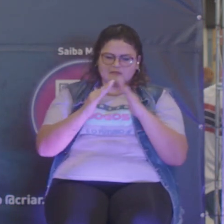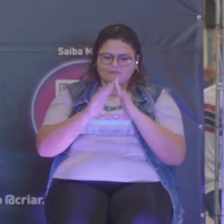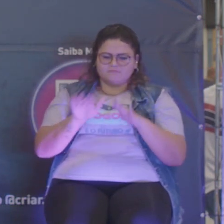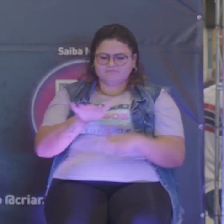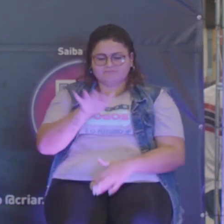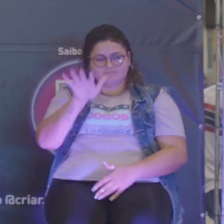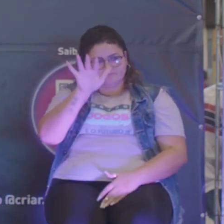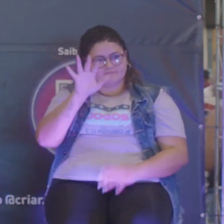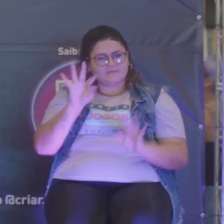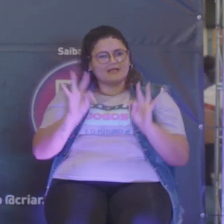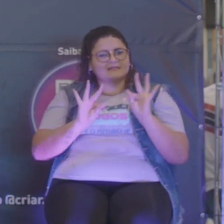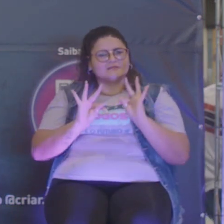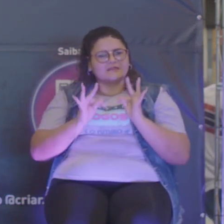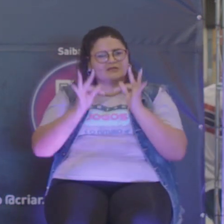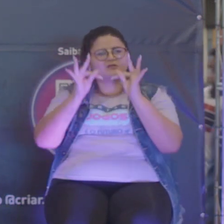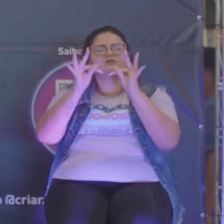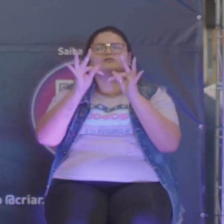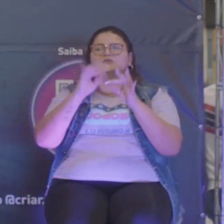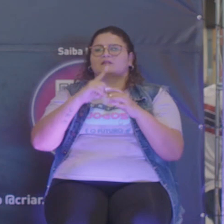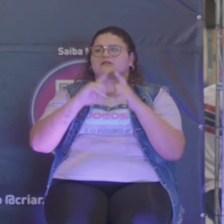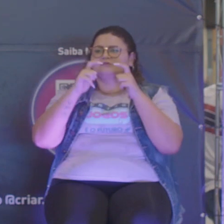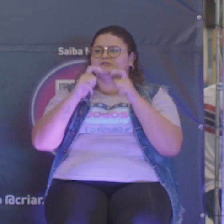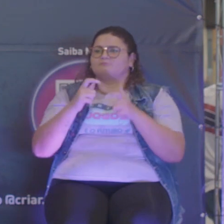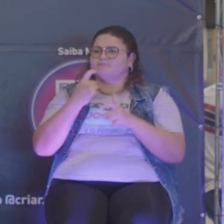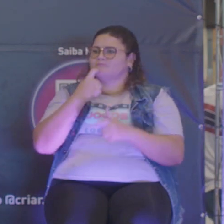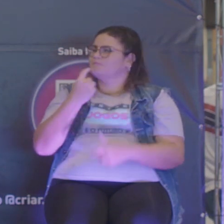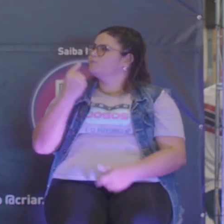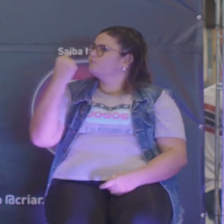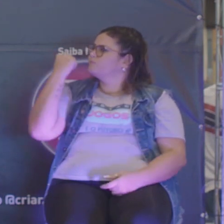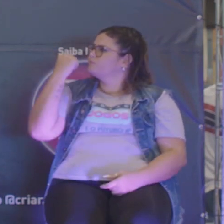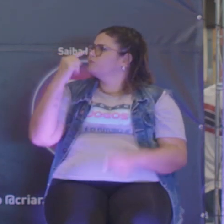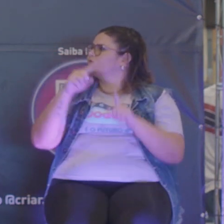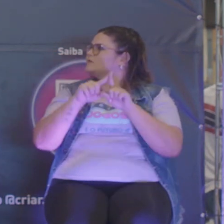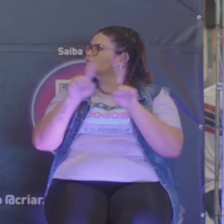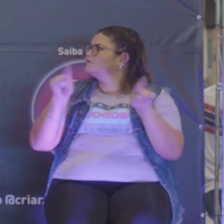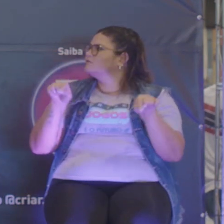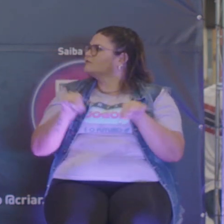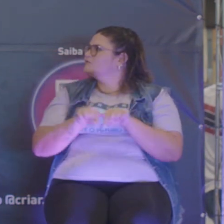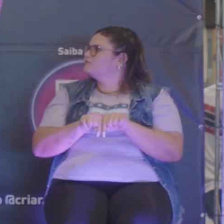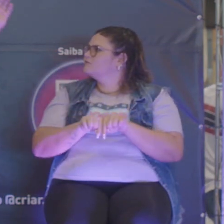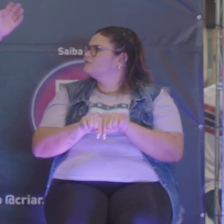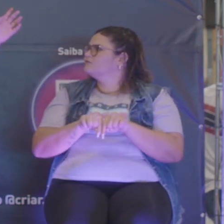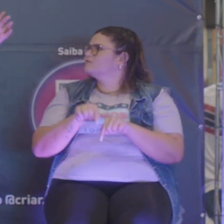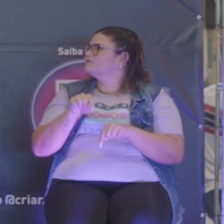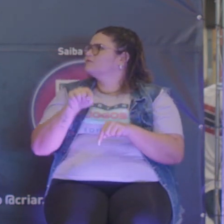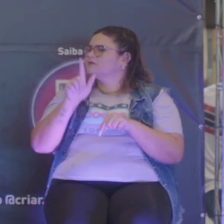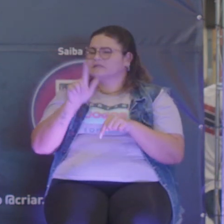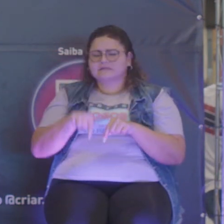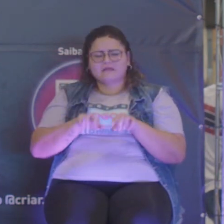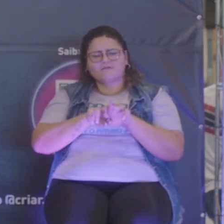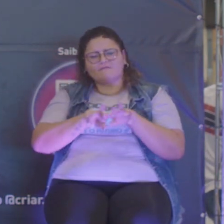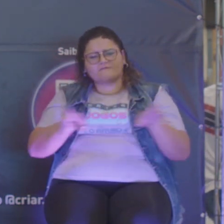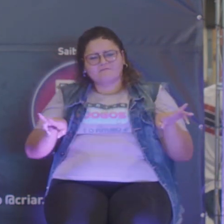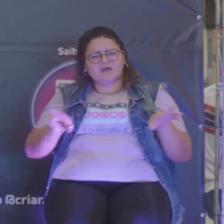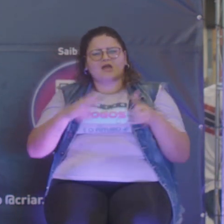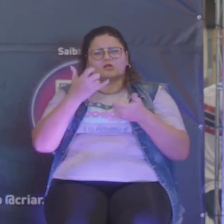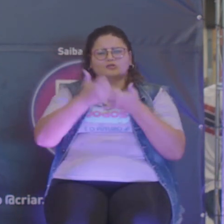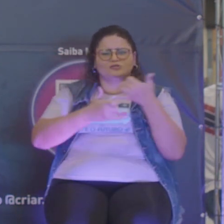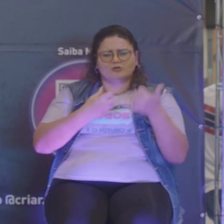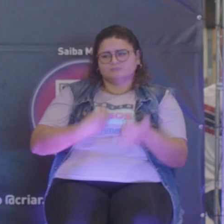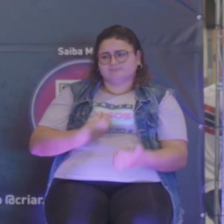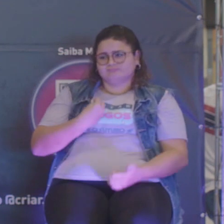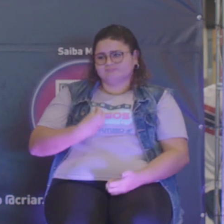nessa parte tecnológica. A gente está com um espaço aqui atrás, numa sala onde tem ali uma Arena Game Jam rolando, onde tem vários